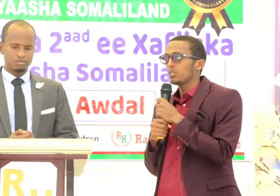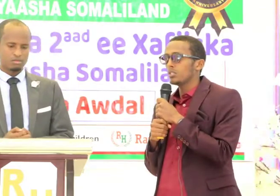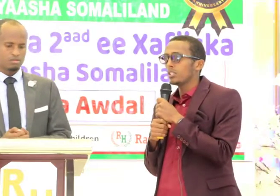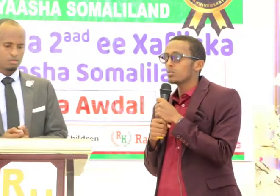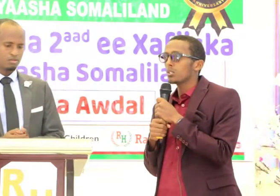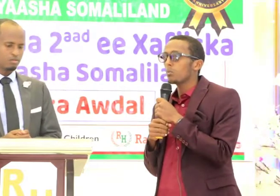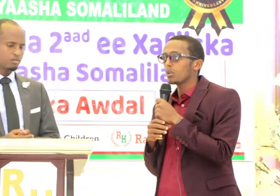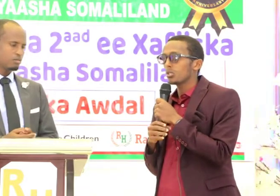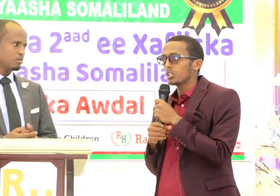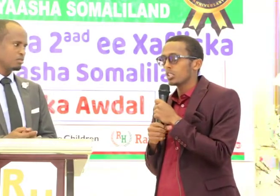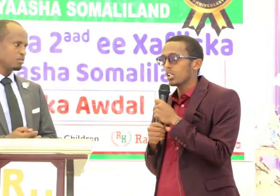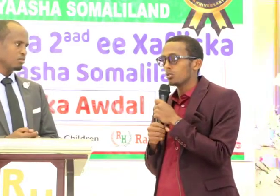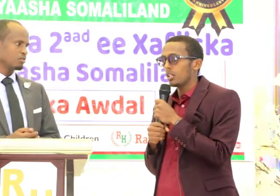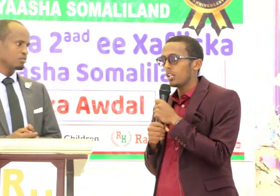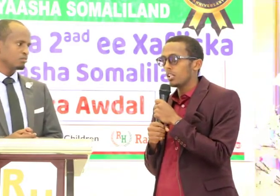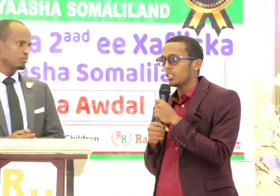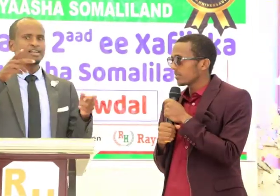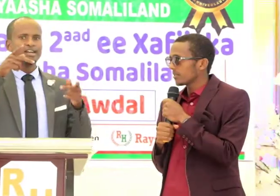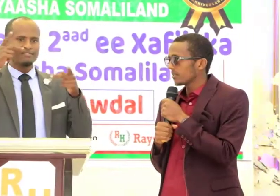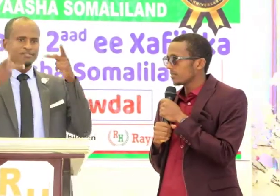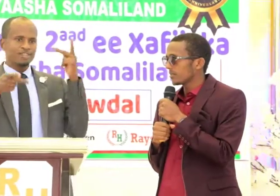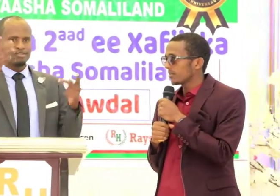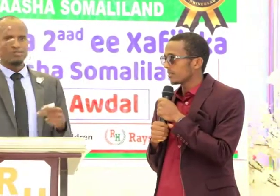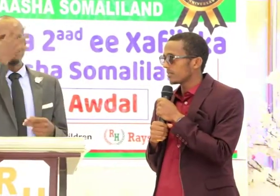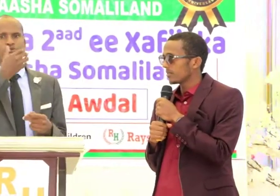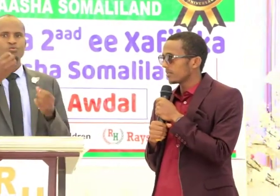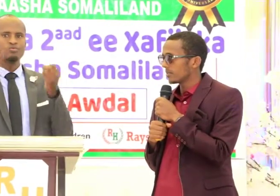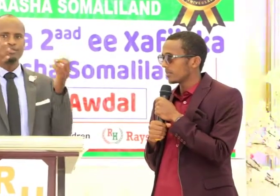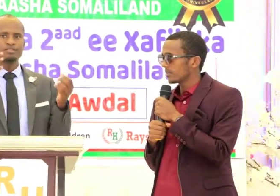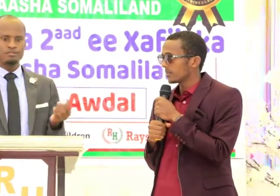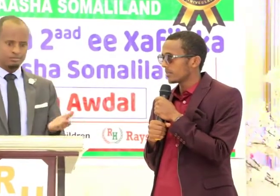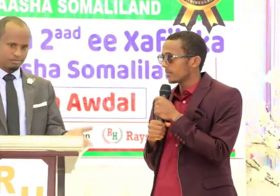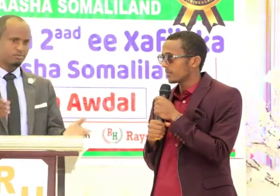waxaana uu faahfaahin ka bixiyey maraaxilkii kala